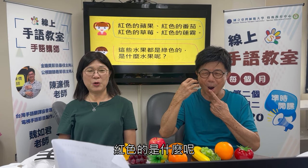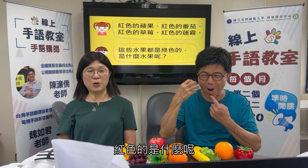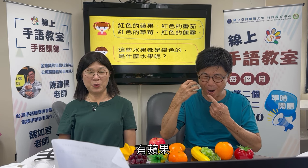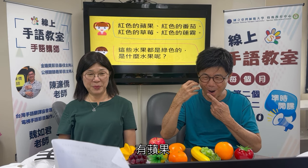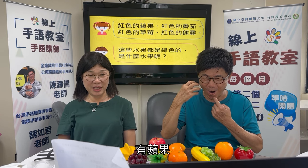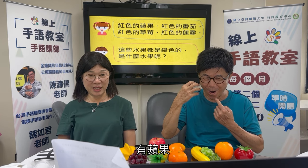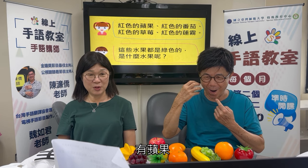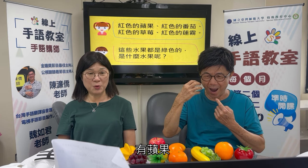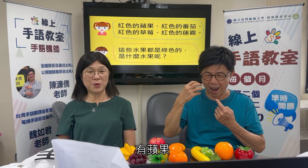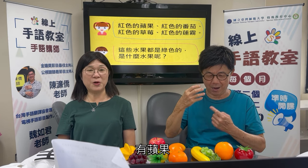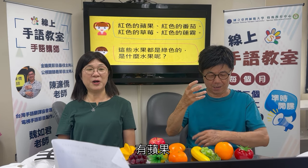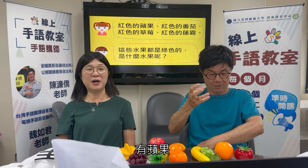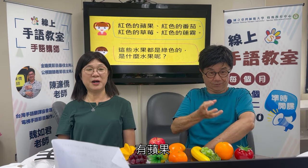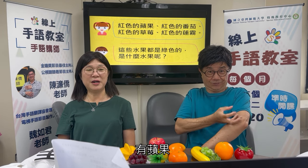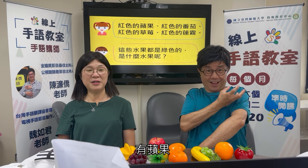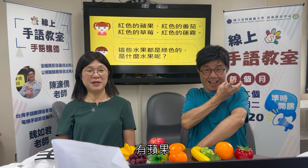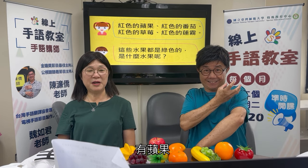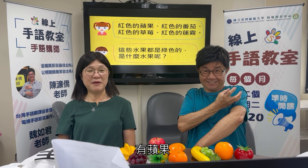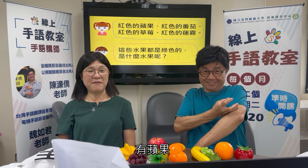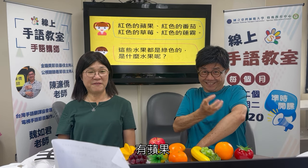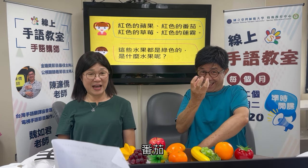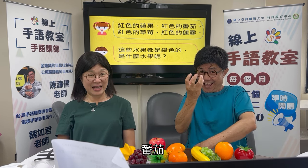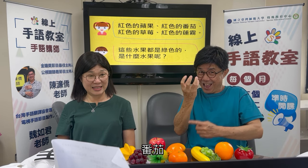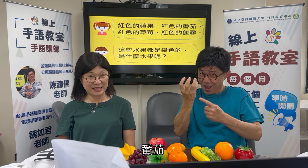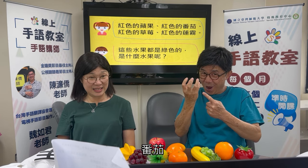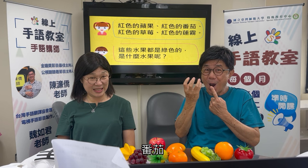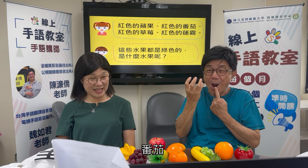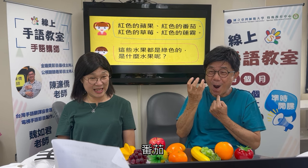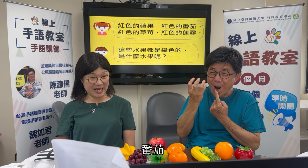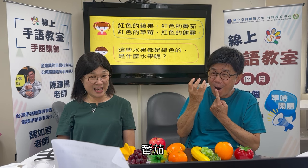有苹果、番茄、